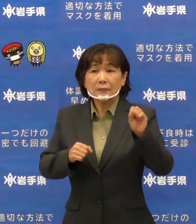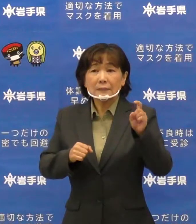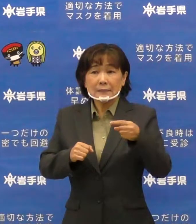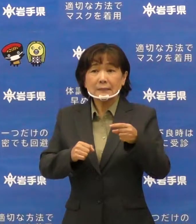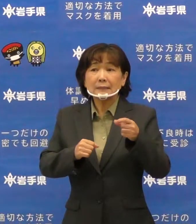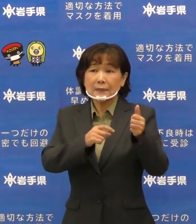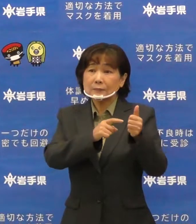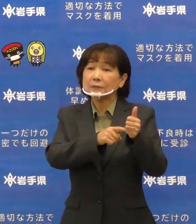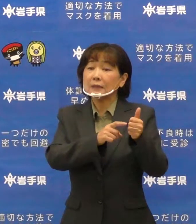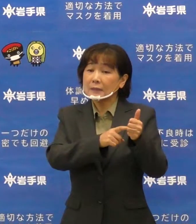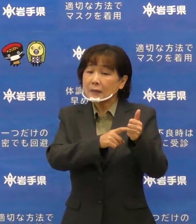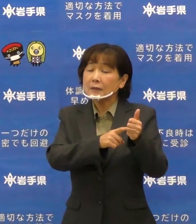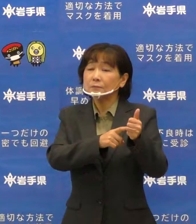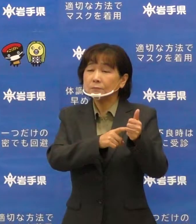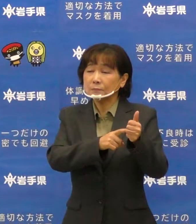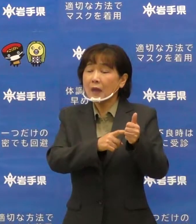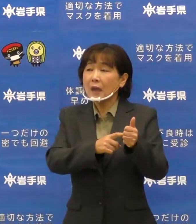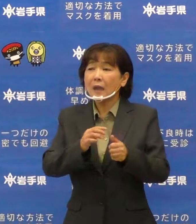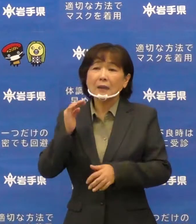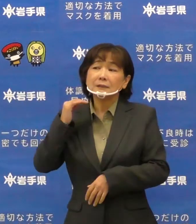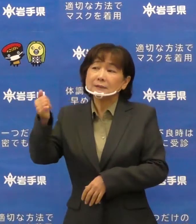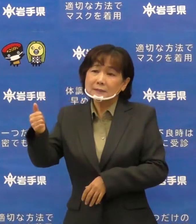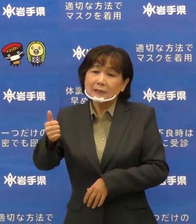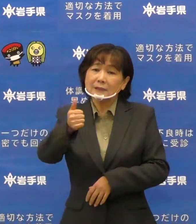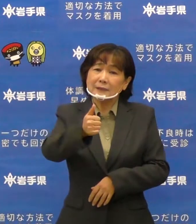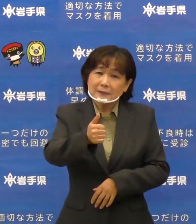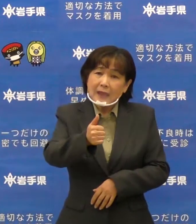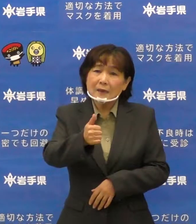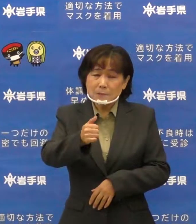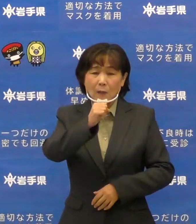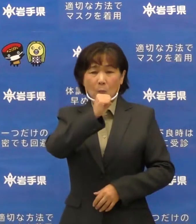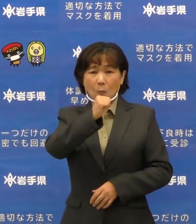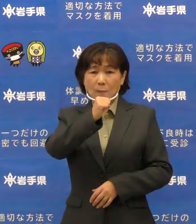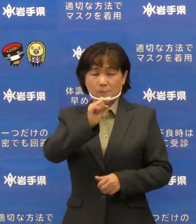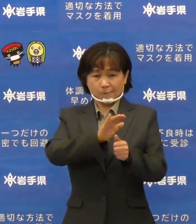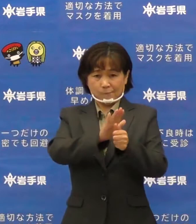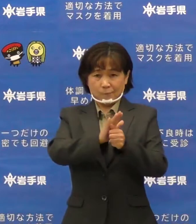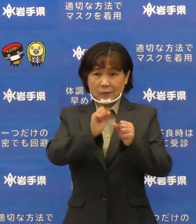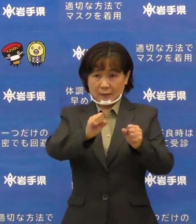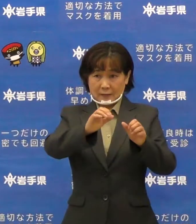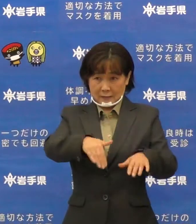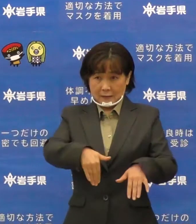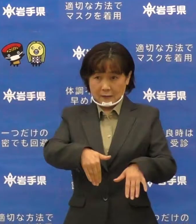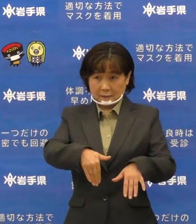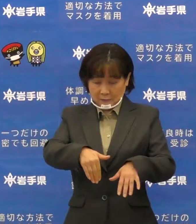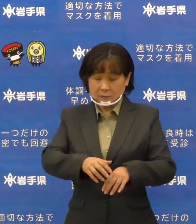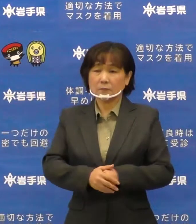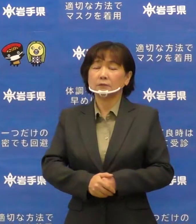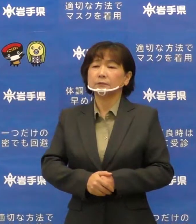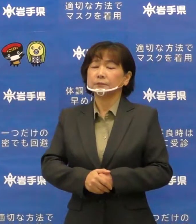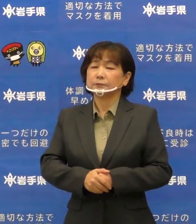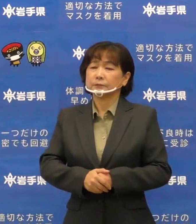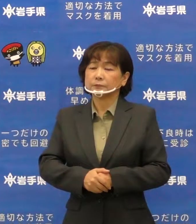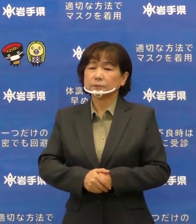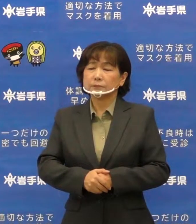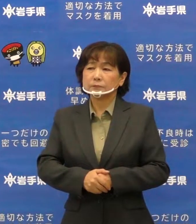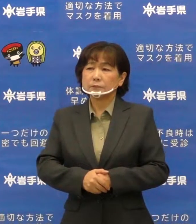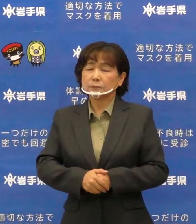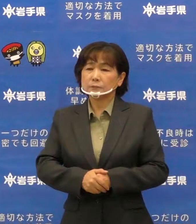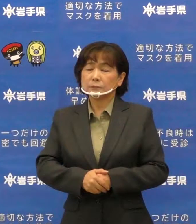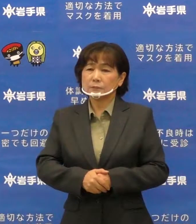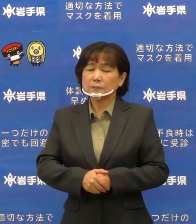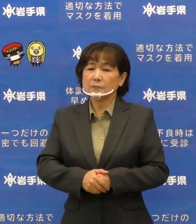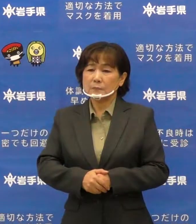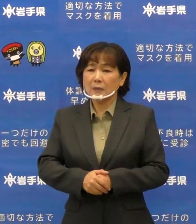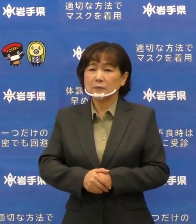頭を聞いてアドバイスしてくださったという話ですが、具体的にですね、例えばその期間中であったりマイクを握る